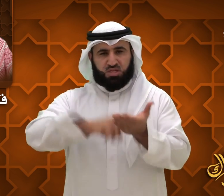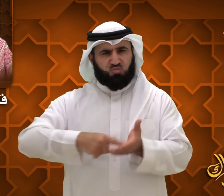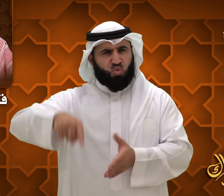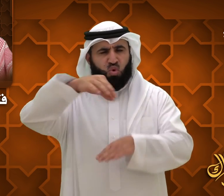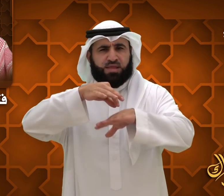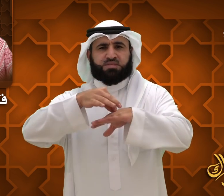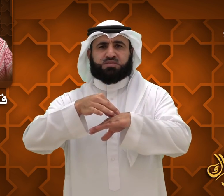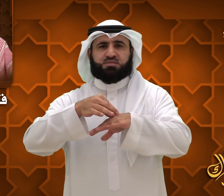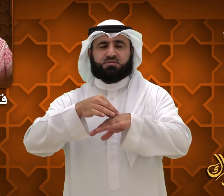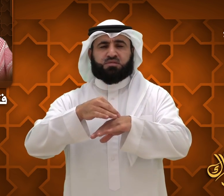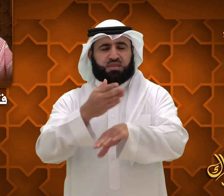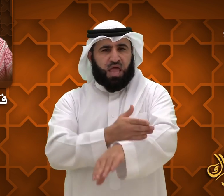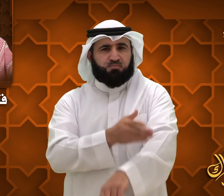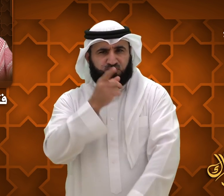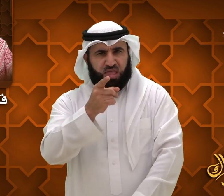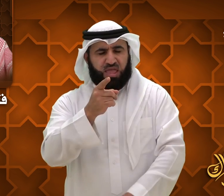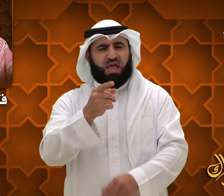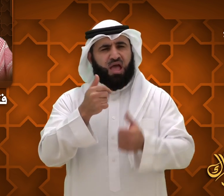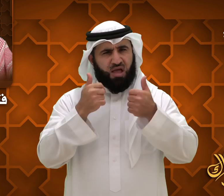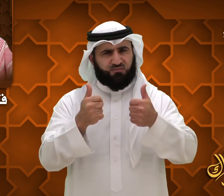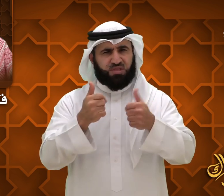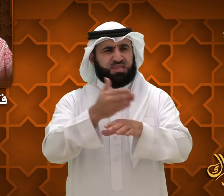أن إذا كان مراقبا أن يبتعد عما